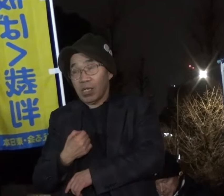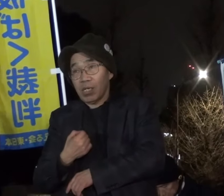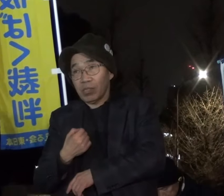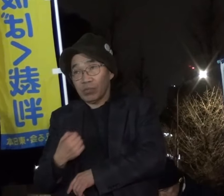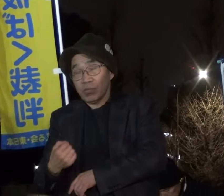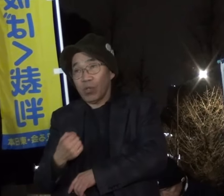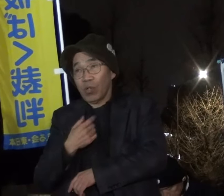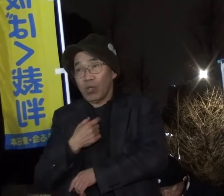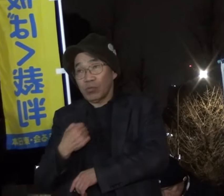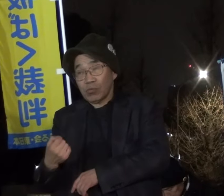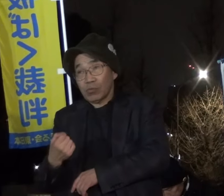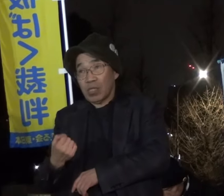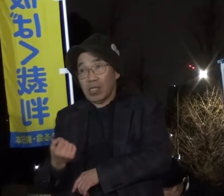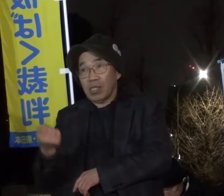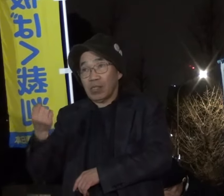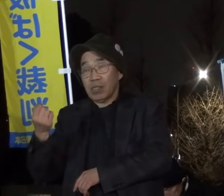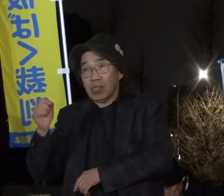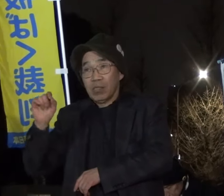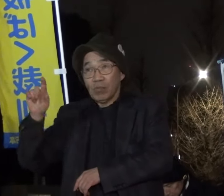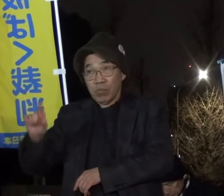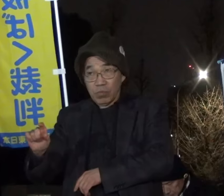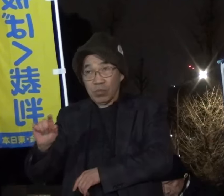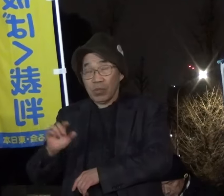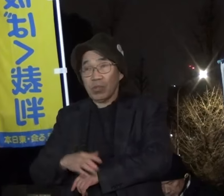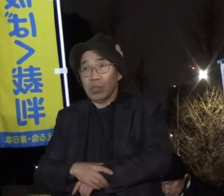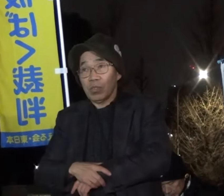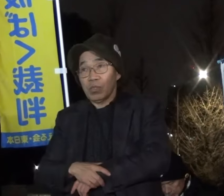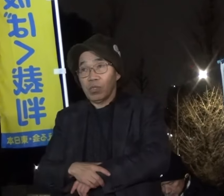ほど越しの精神、反原発、